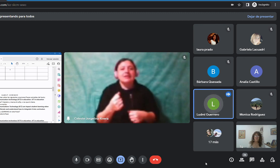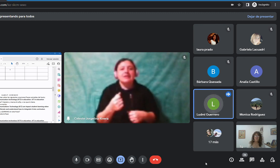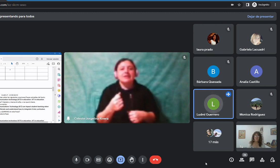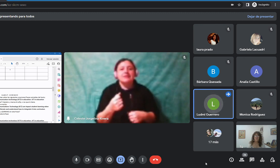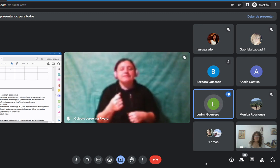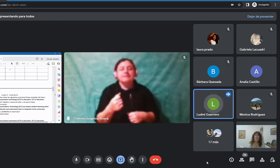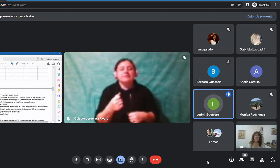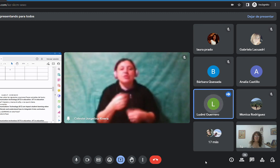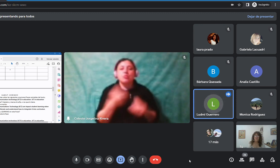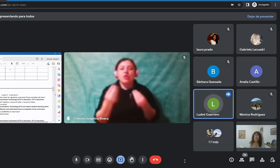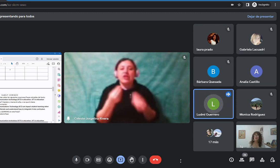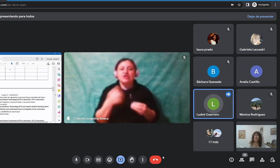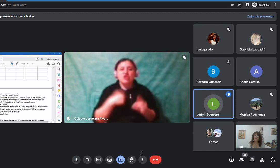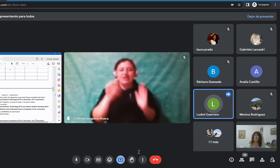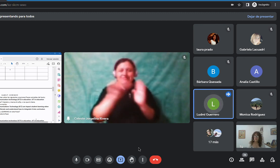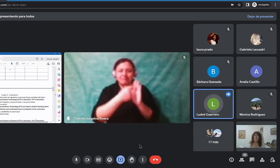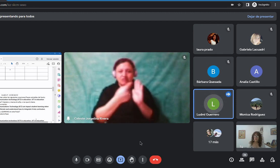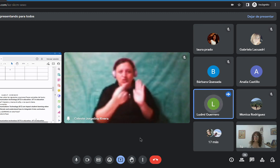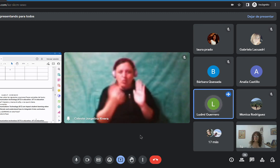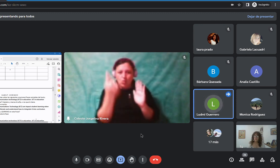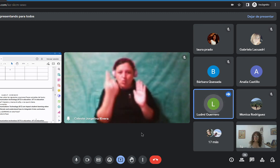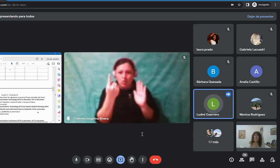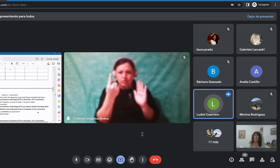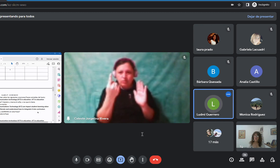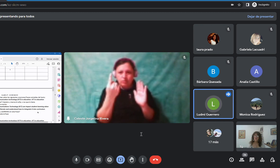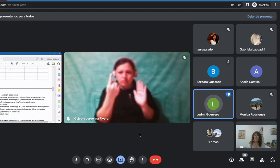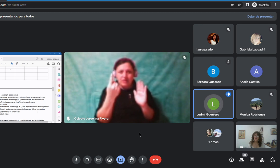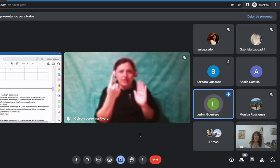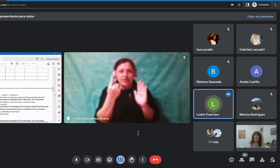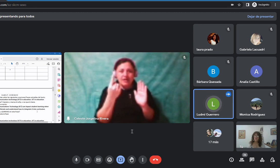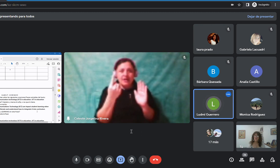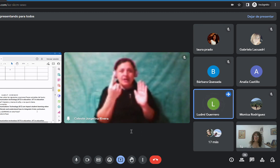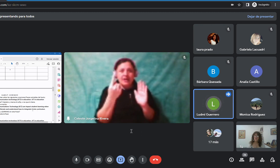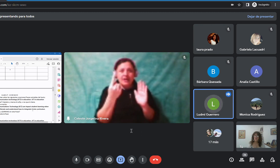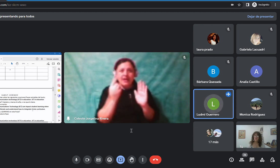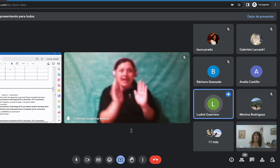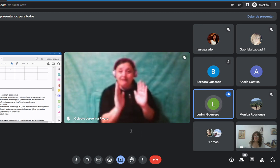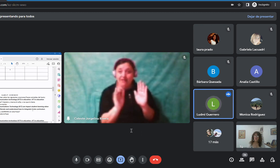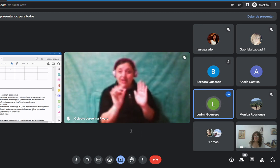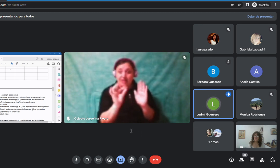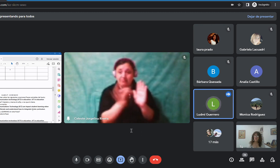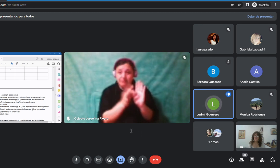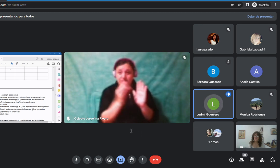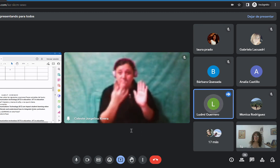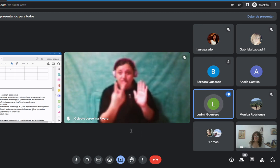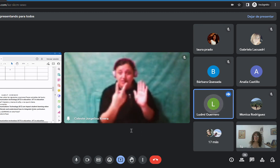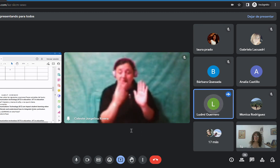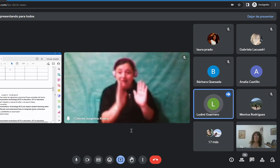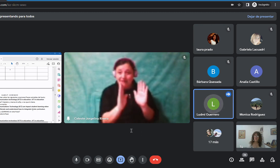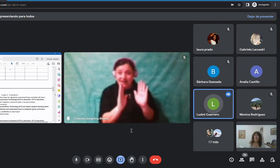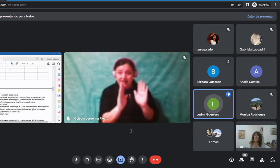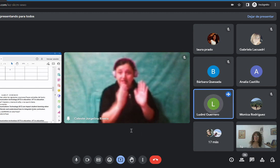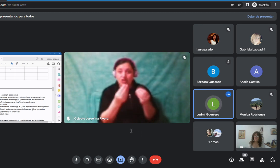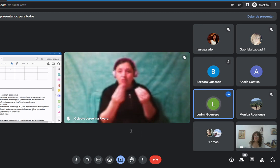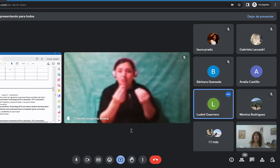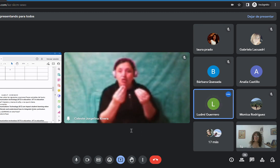en el punto 1, o sea, en la B, sería en la versión en